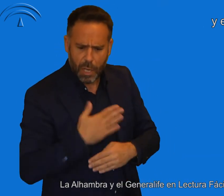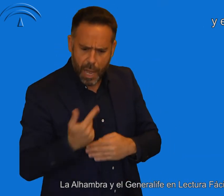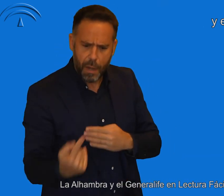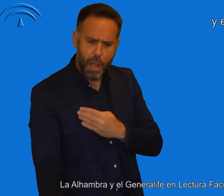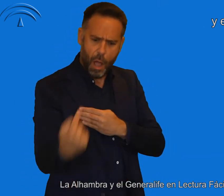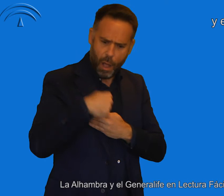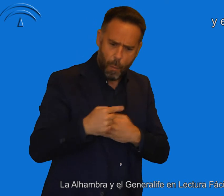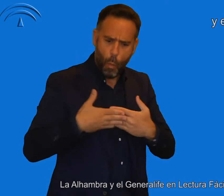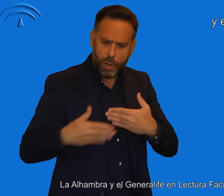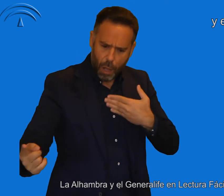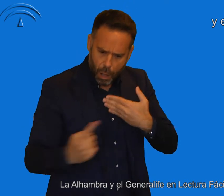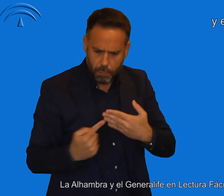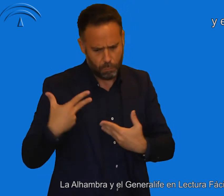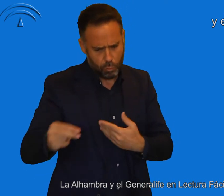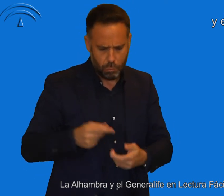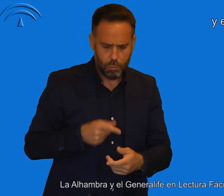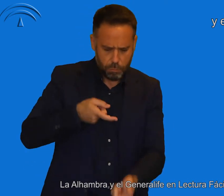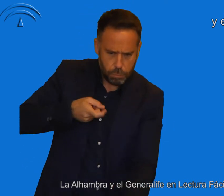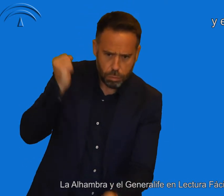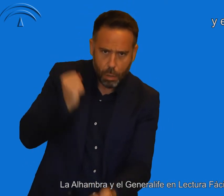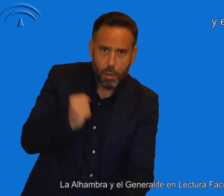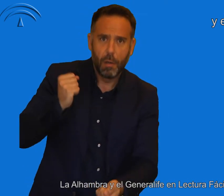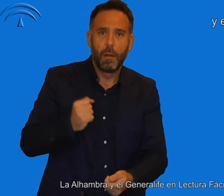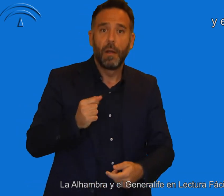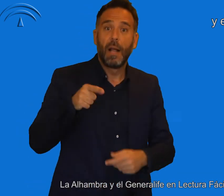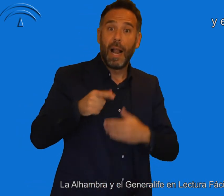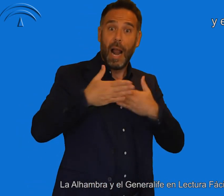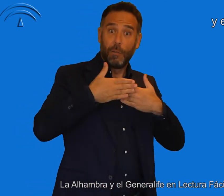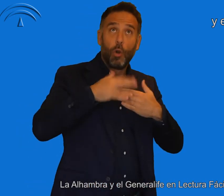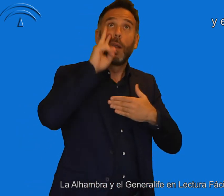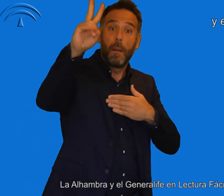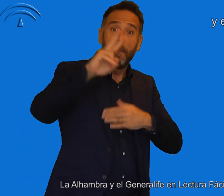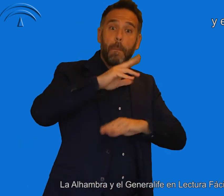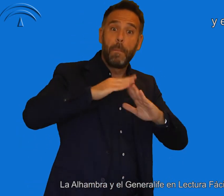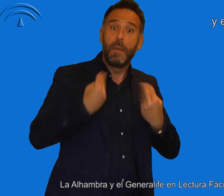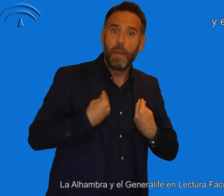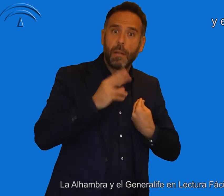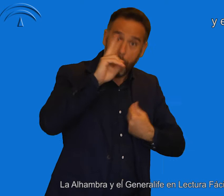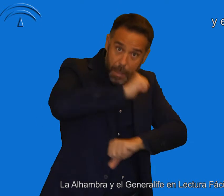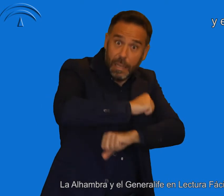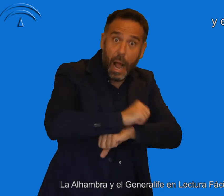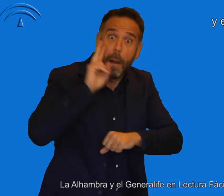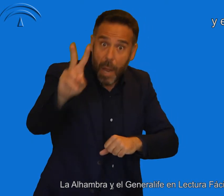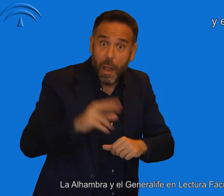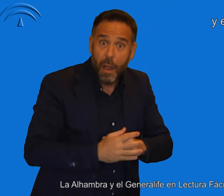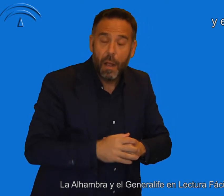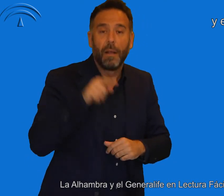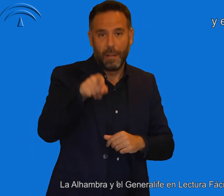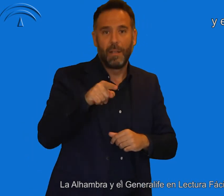intentaban asaltar la puerta. La torre tiene una vivienda. ¿Ves las ventanas? La Torre de la Cautiva y la